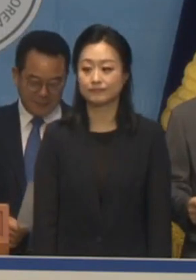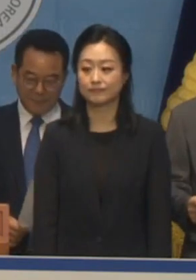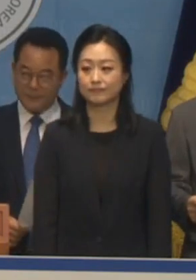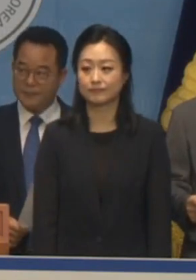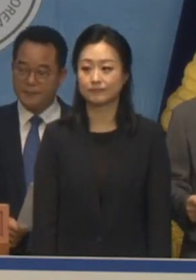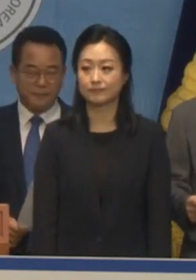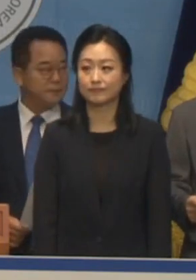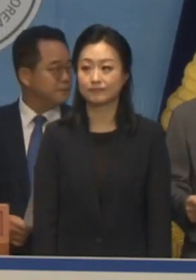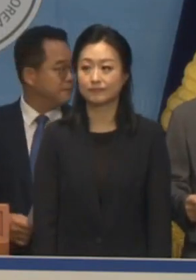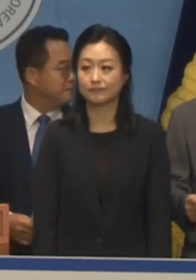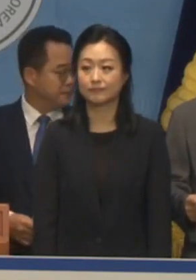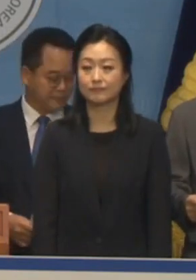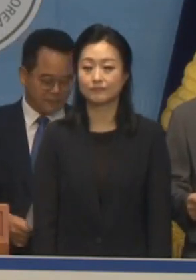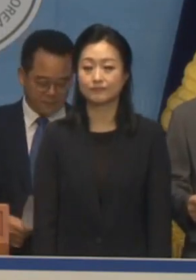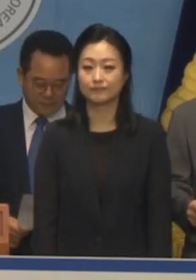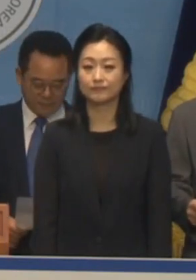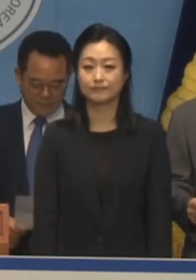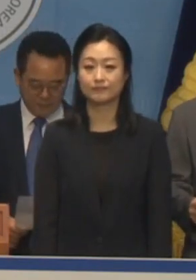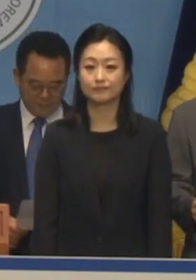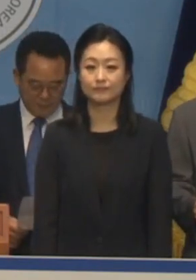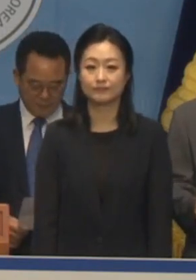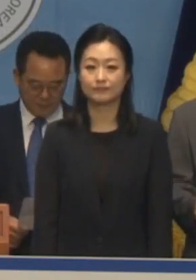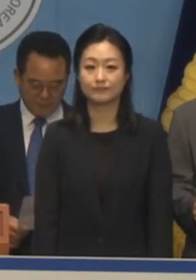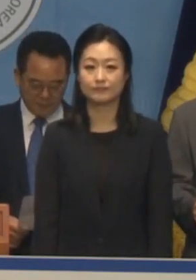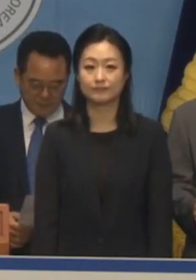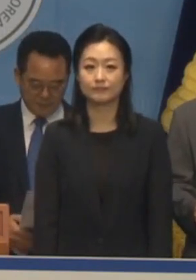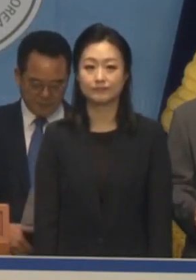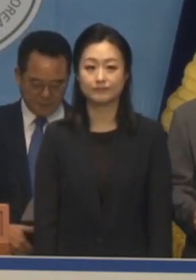하세요. 지금요? 지금 예.